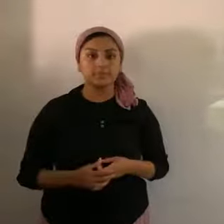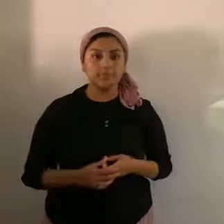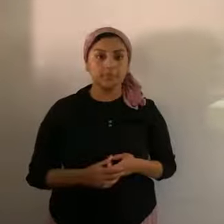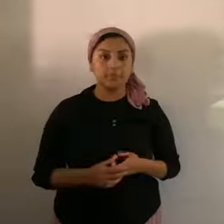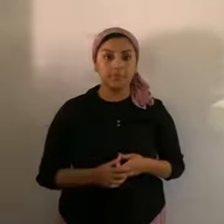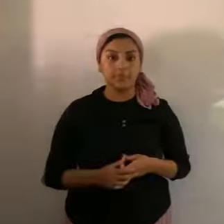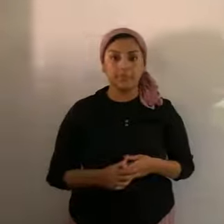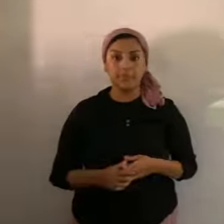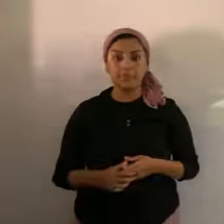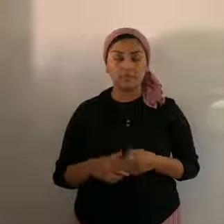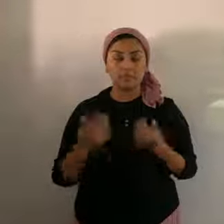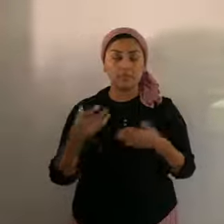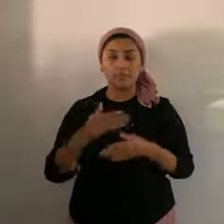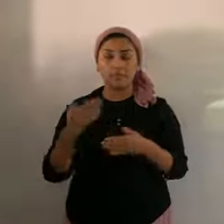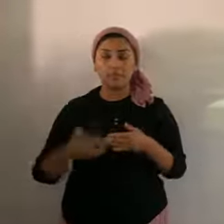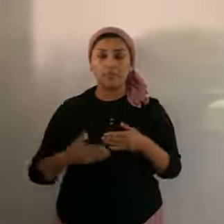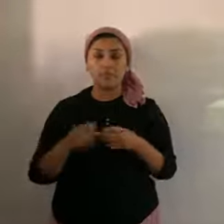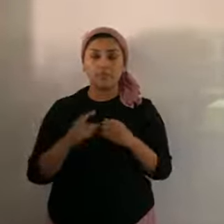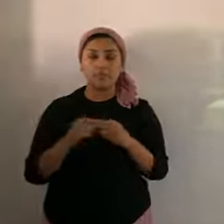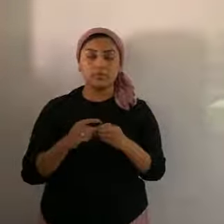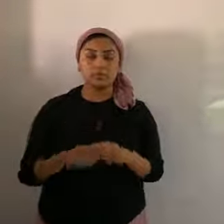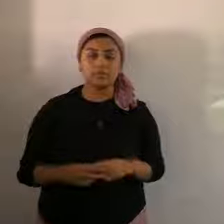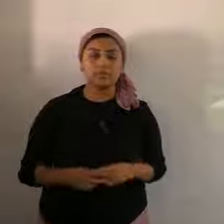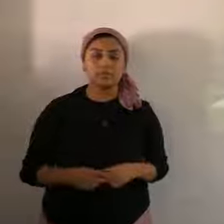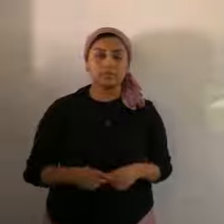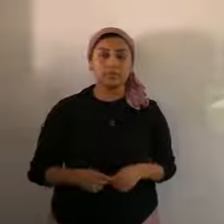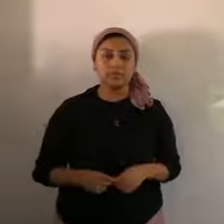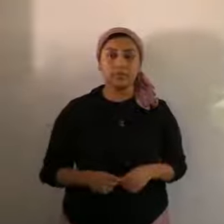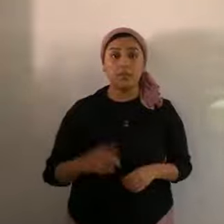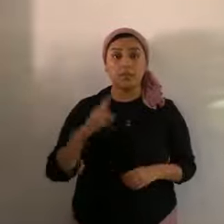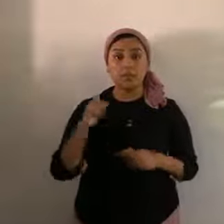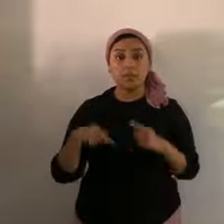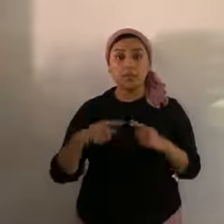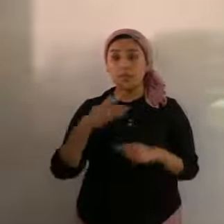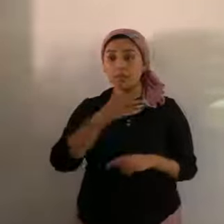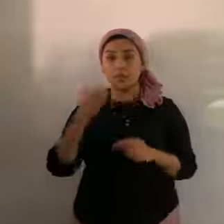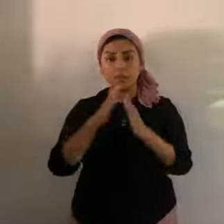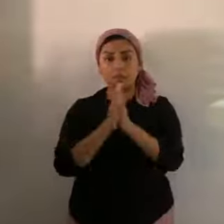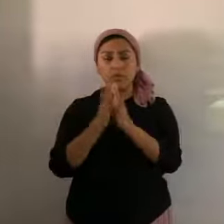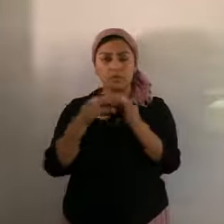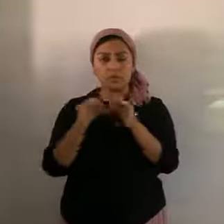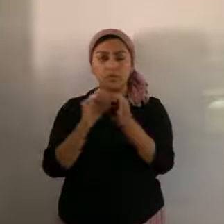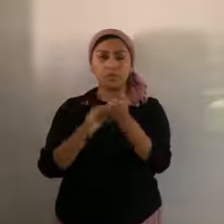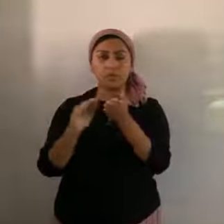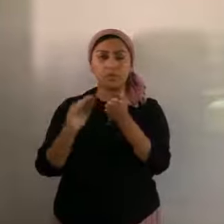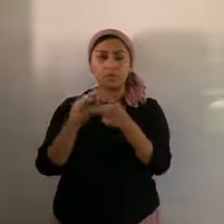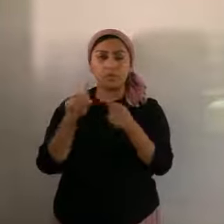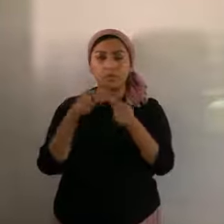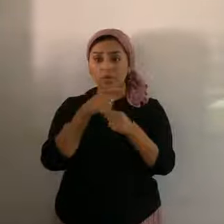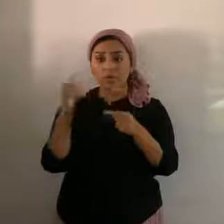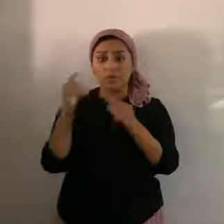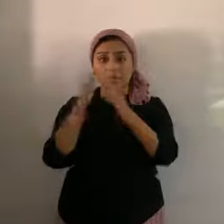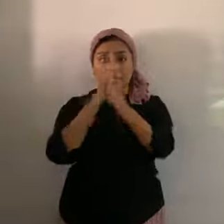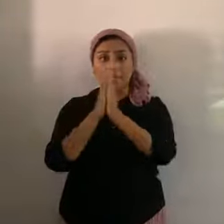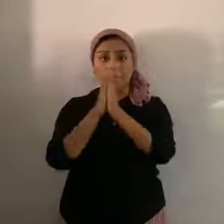Y ya termino con esto, es una clave aquí. Y cuando estéis orando, perdonad. Y cuando estéis